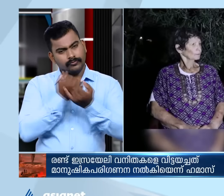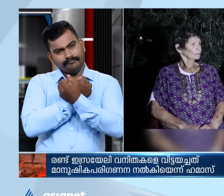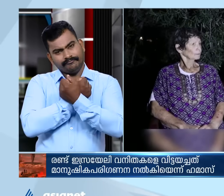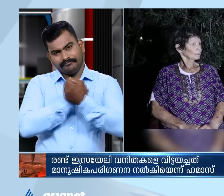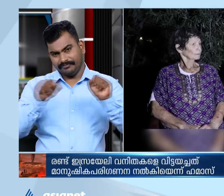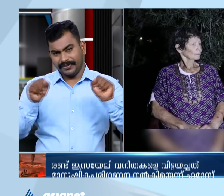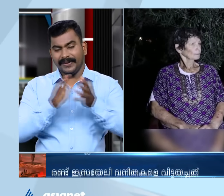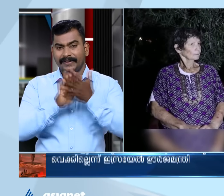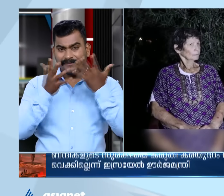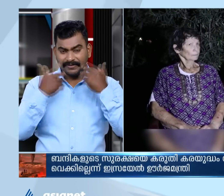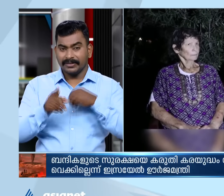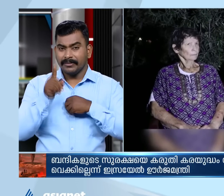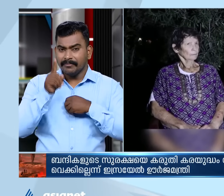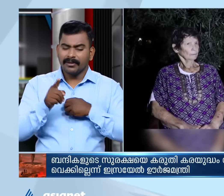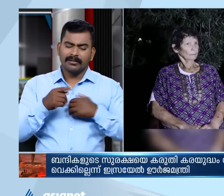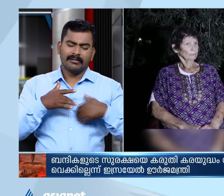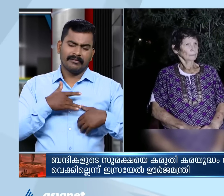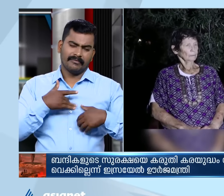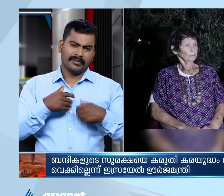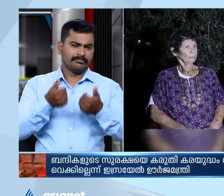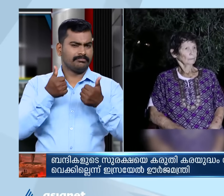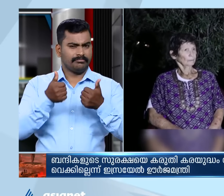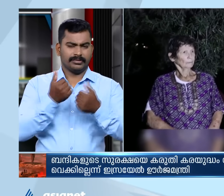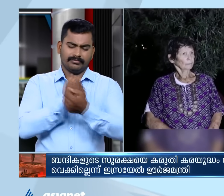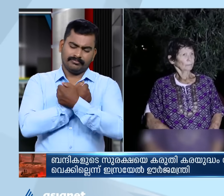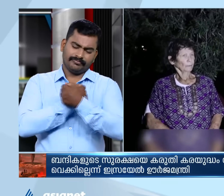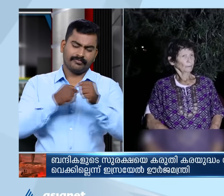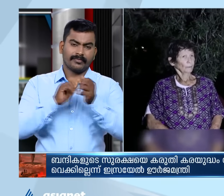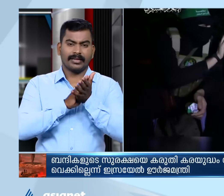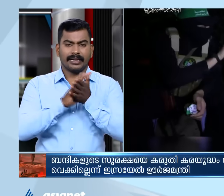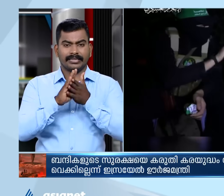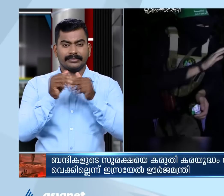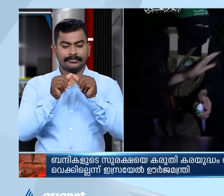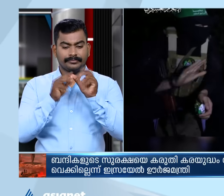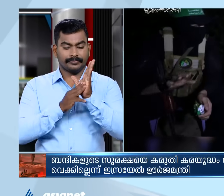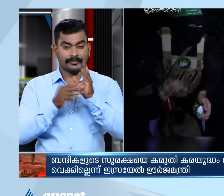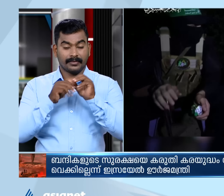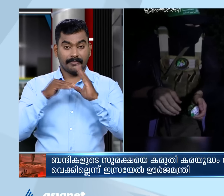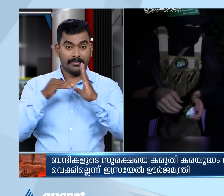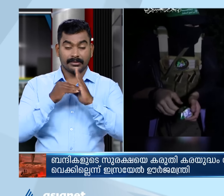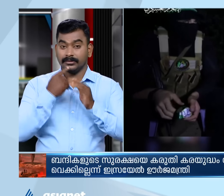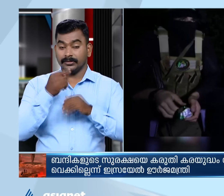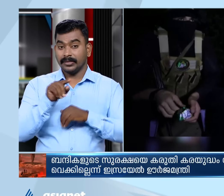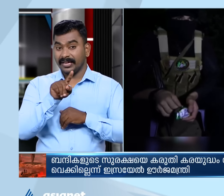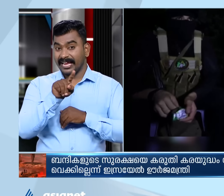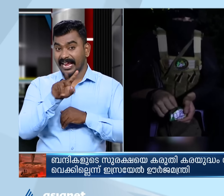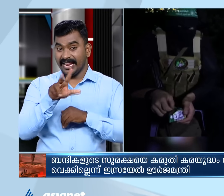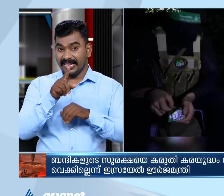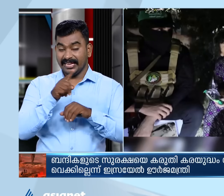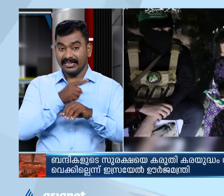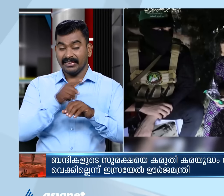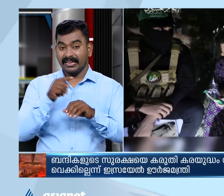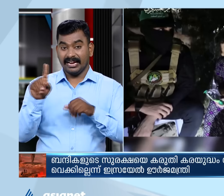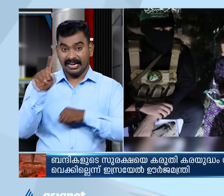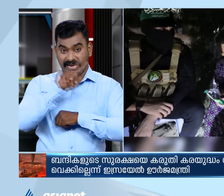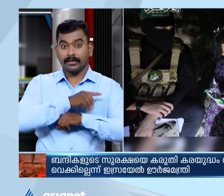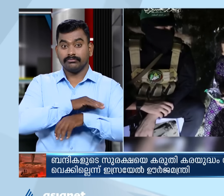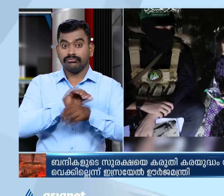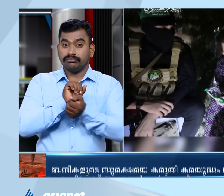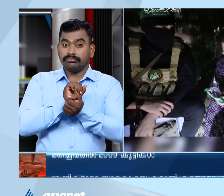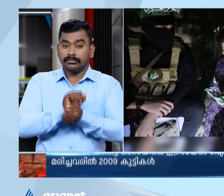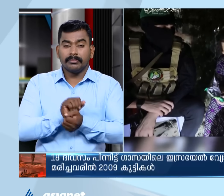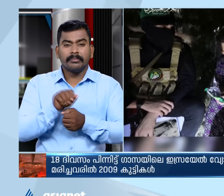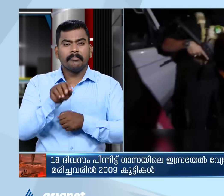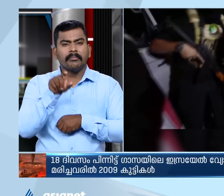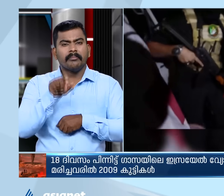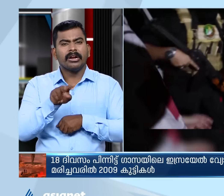ഇസ്രയേലികളായ വനിതകളെ മാനുഷിക പരിഗണന നൽകി വിട്ടയച്ചു എന്നാണ് ഹമാസ് പറയുന്നത്. 18 ദിവസമായി ഹമാസിന്റെ തടവിലുള്ള 200-ലേറെ ബന്ദികളുടെ അവസ്ഥ എന്തെന്ന്